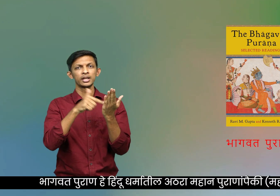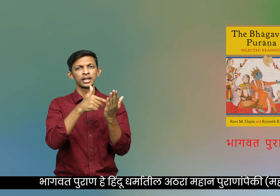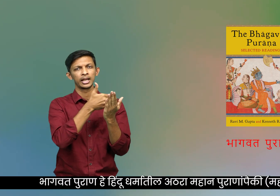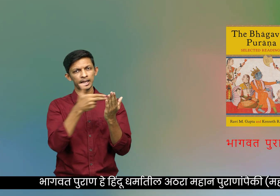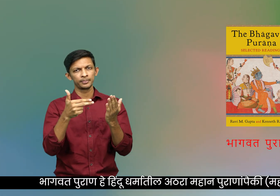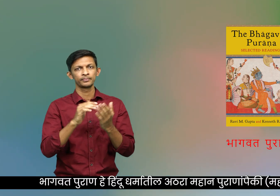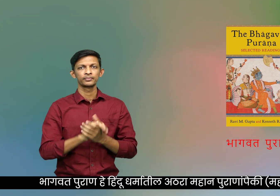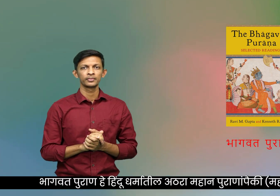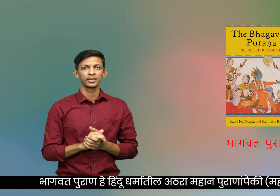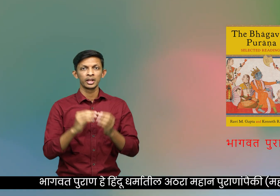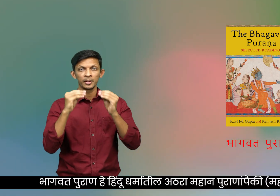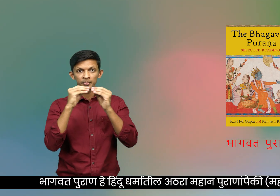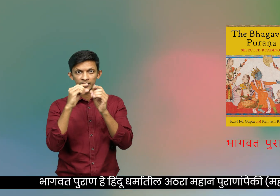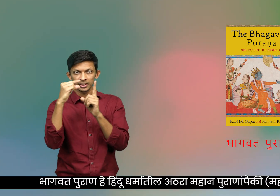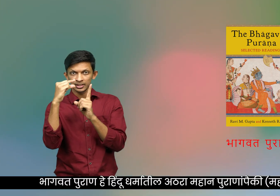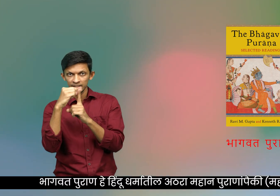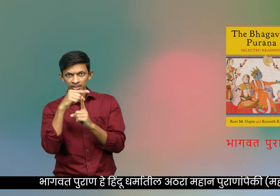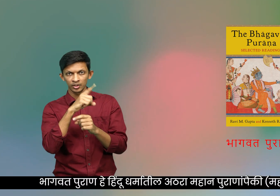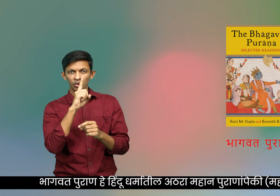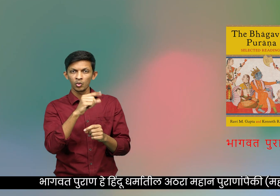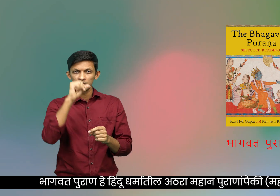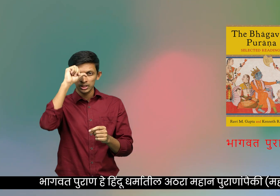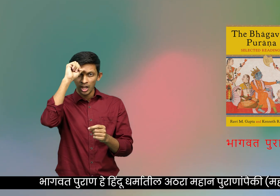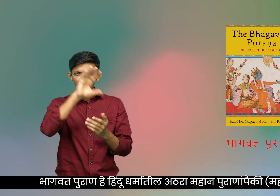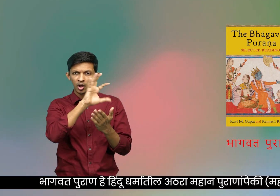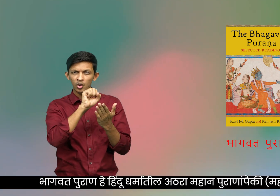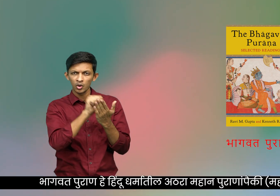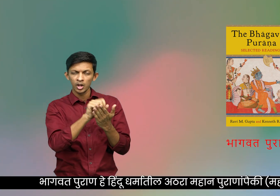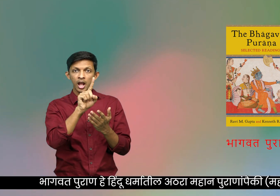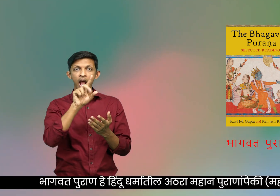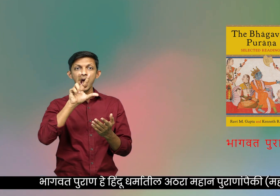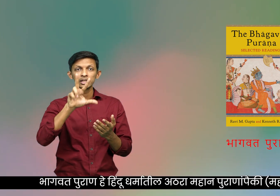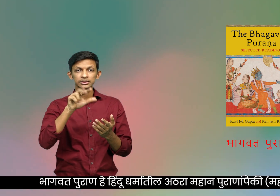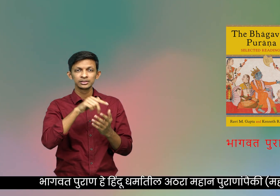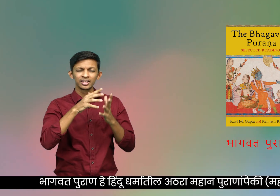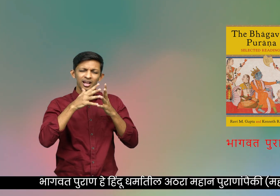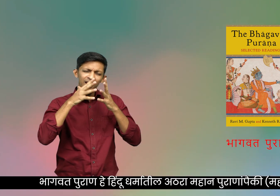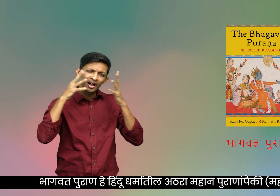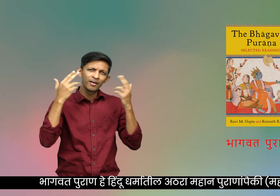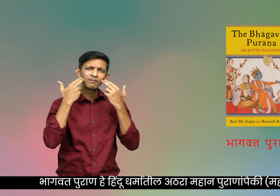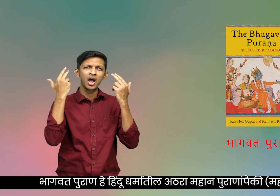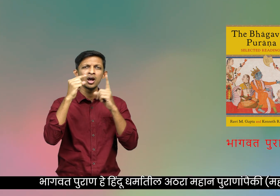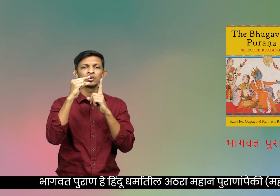भागवत पुराण हे हिंदू धर्मातील 18 महान पुराणांपैकी महापुराणो एक आहे.